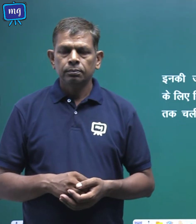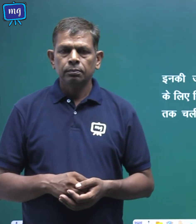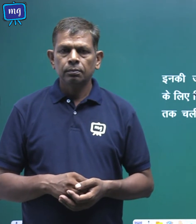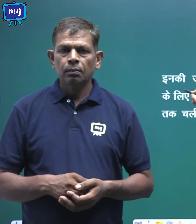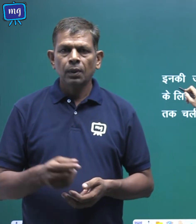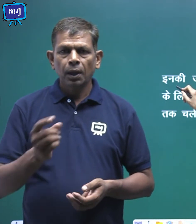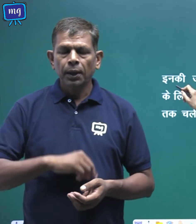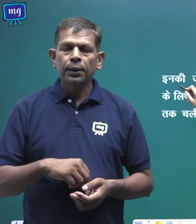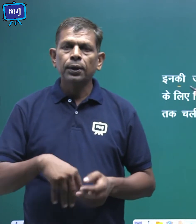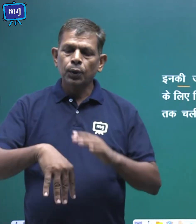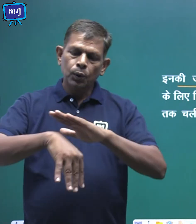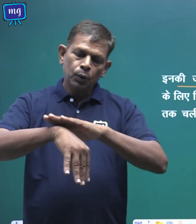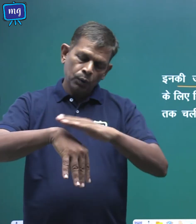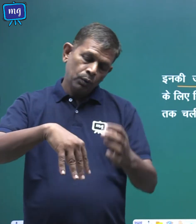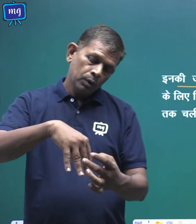इनकी जड़ें